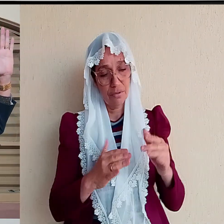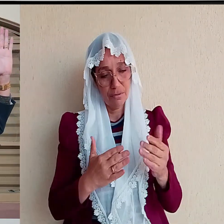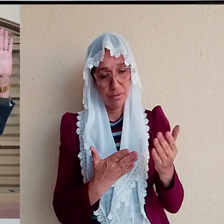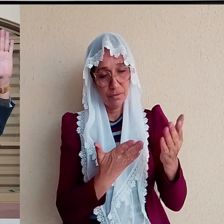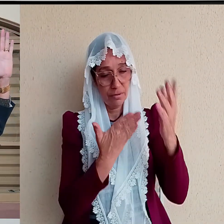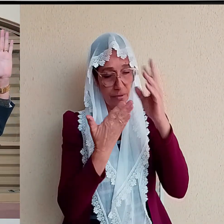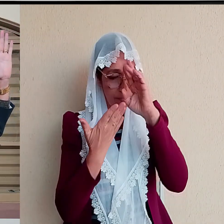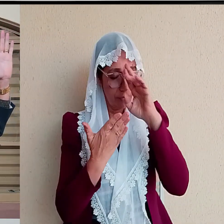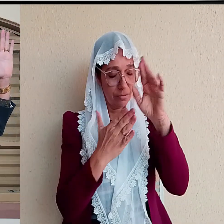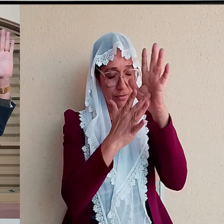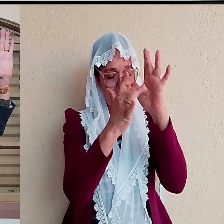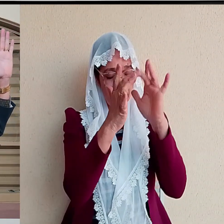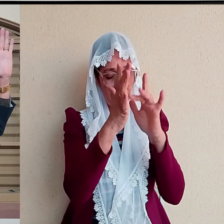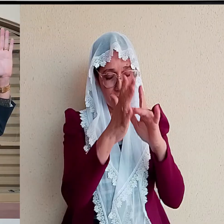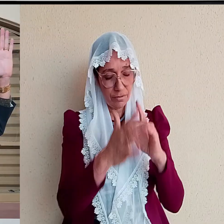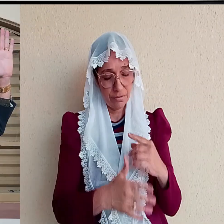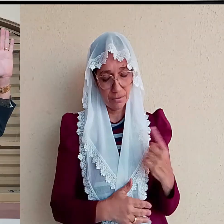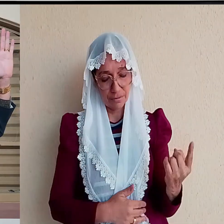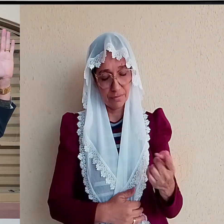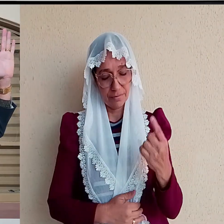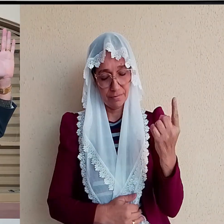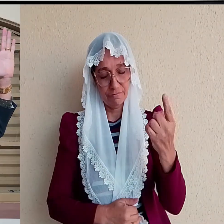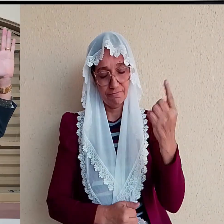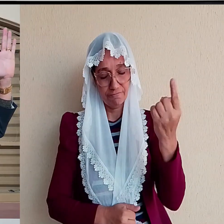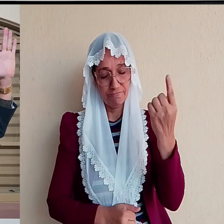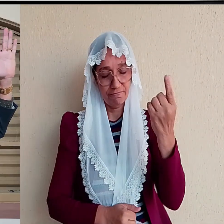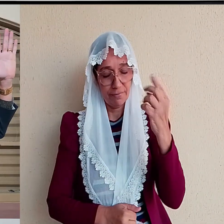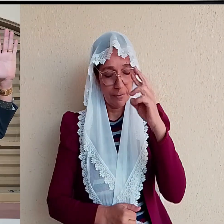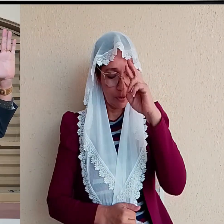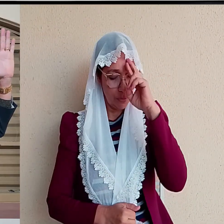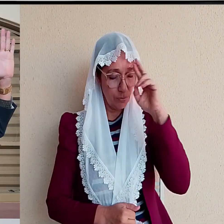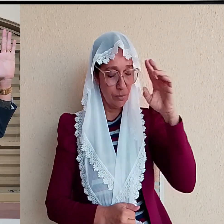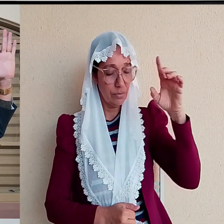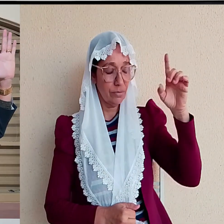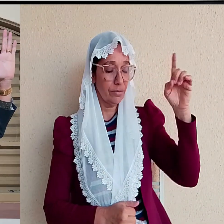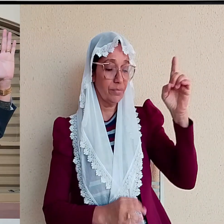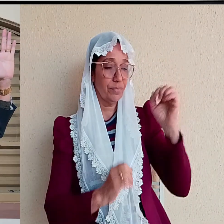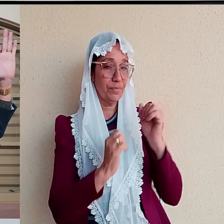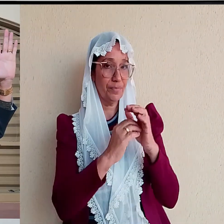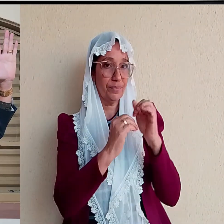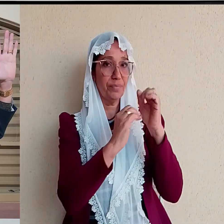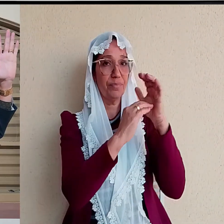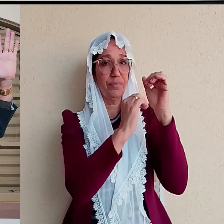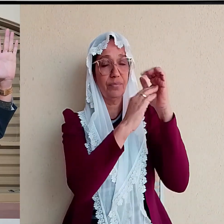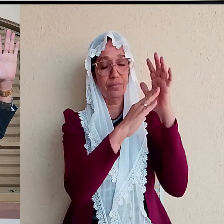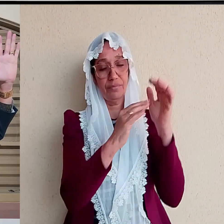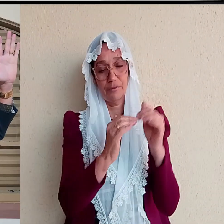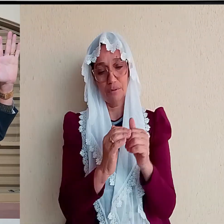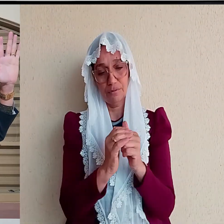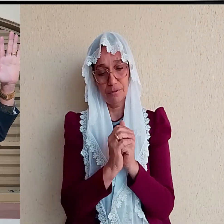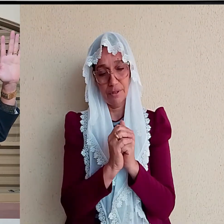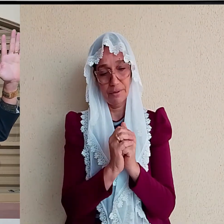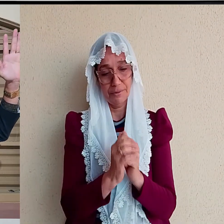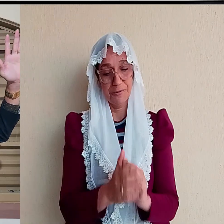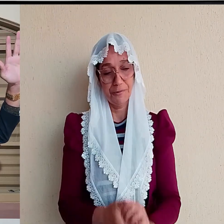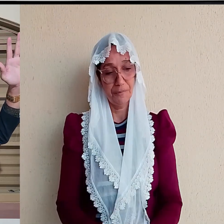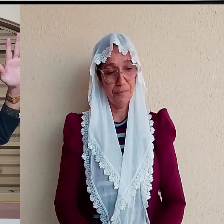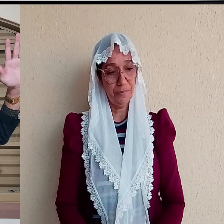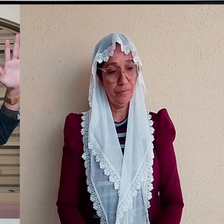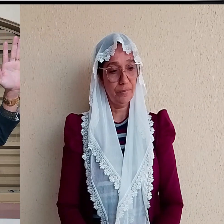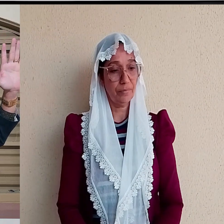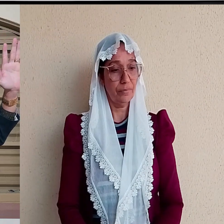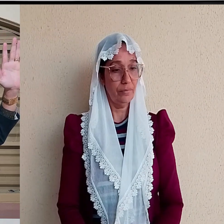Deus e ao Senhor Jesus eternamente. O Senhor Deus seja louvado.